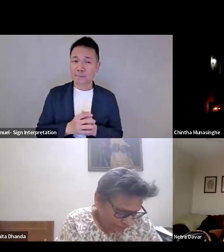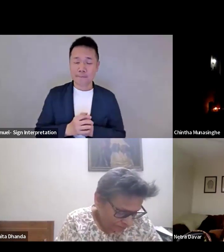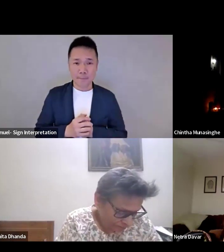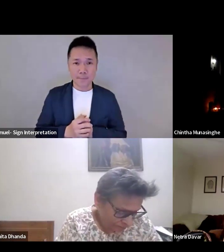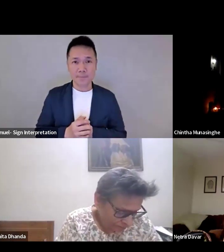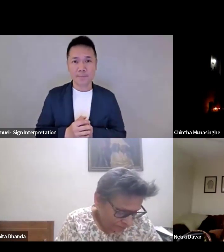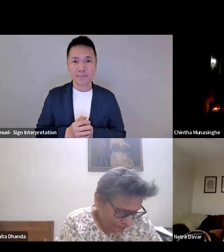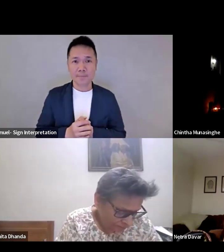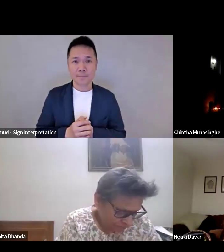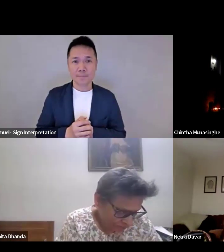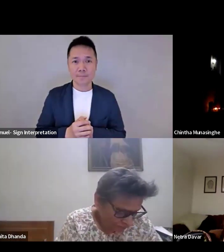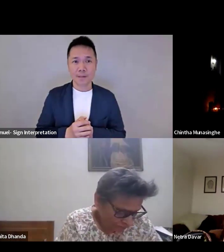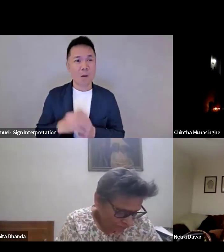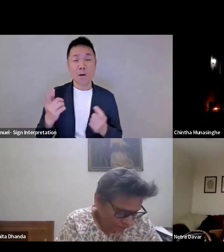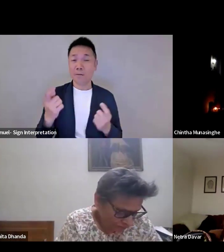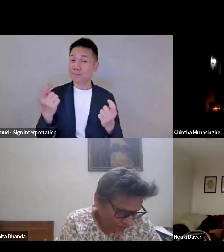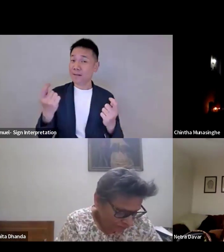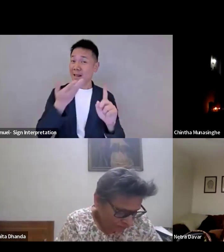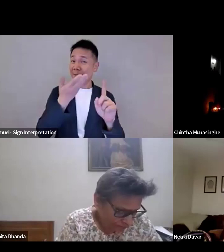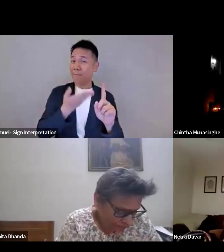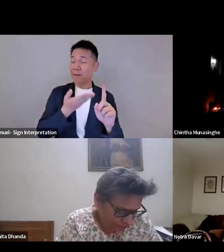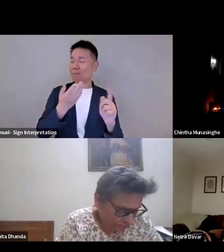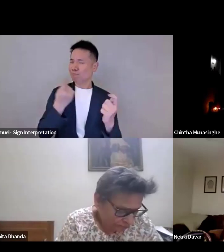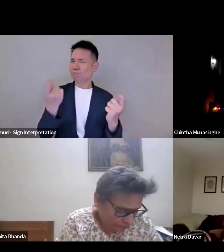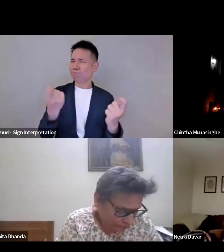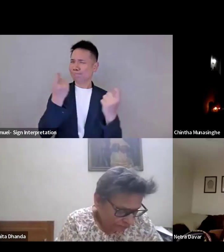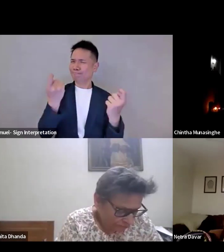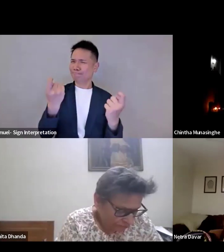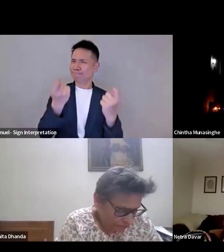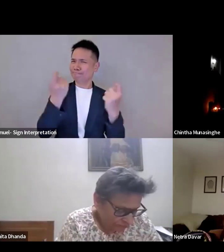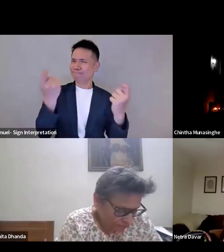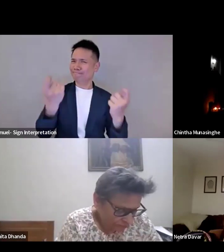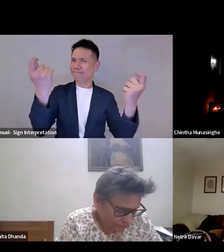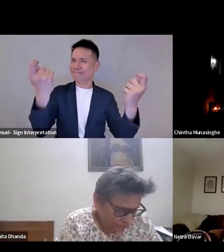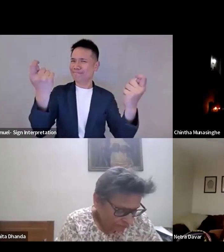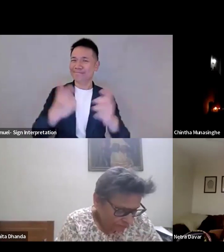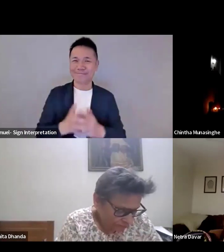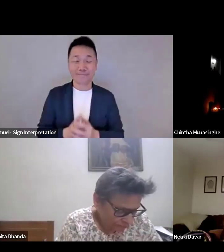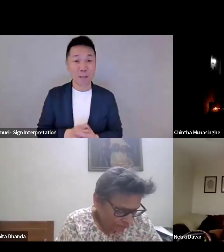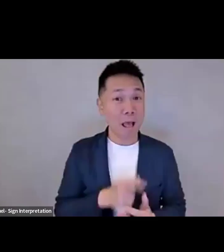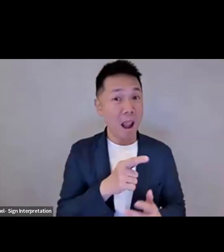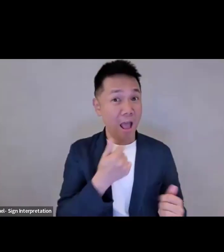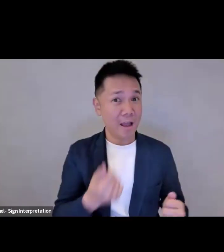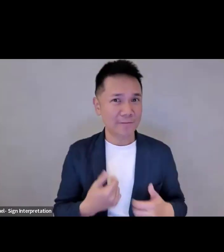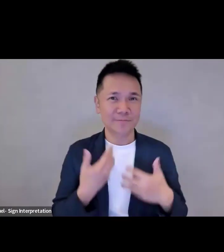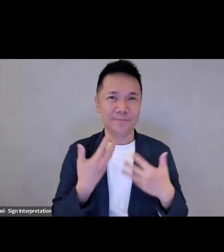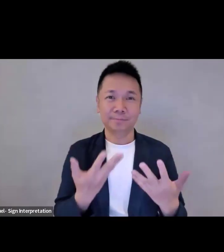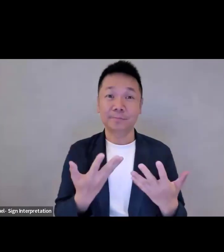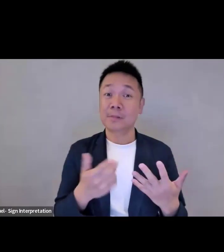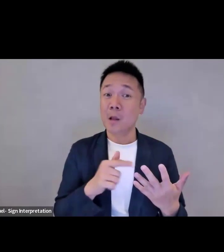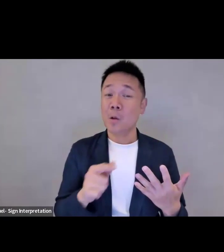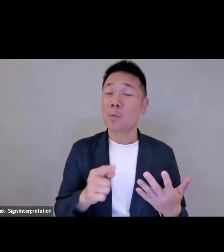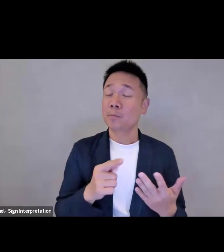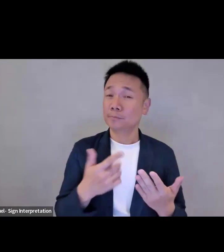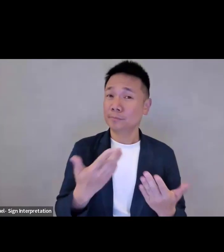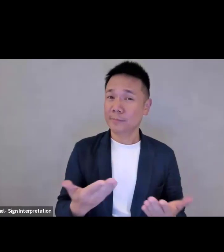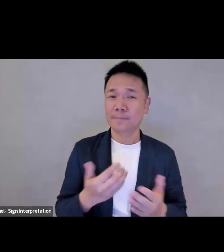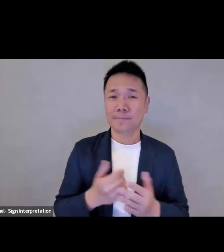我们是在泰国这边，我们所有被 Bhargavi 博士触动，我们想要一起庆